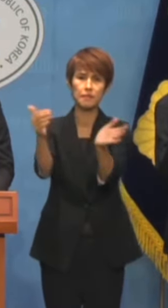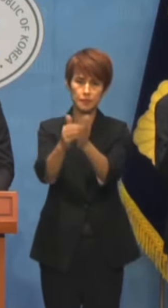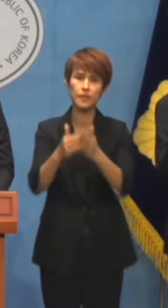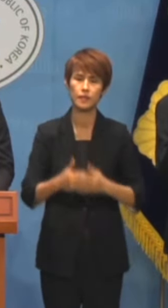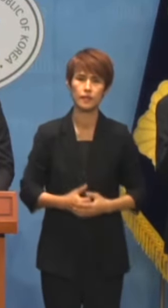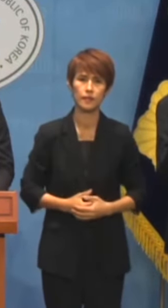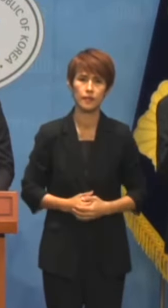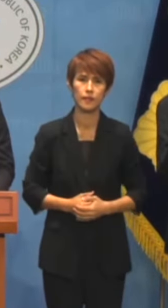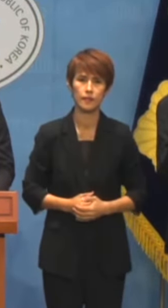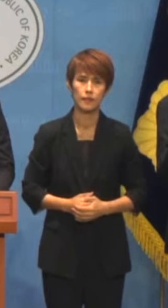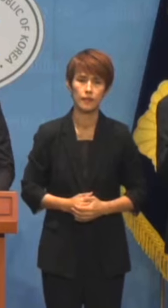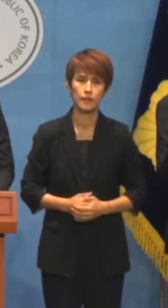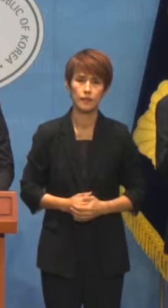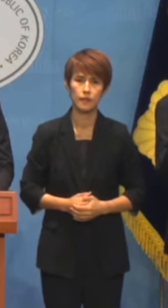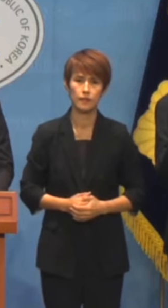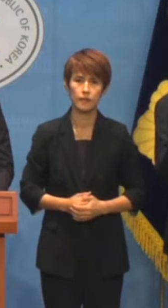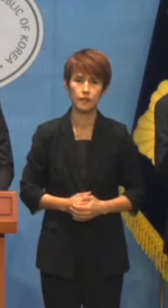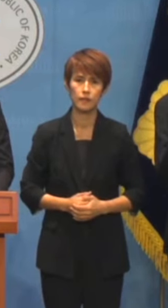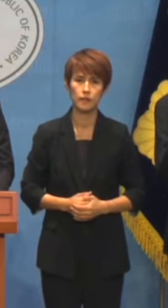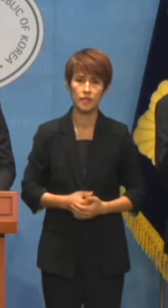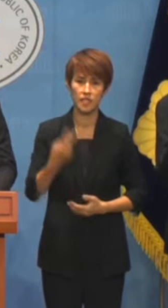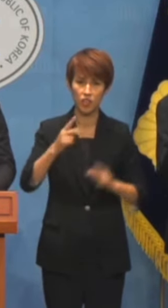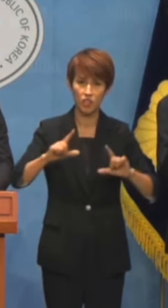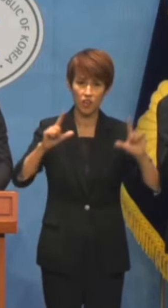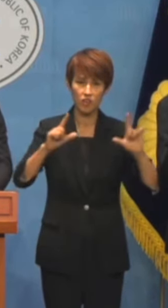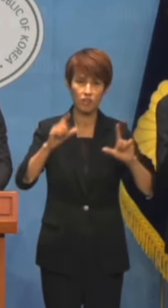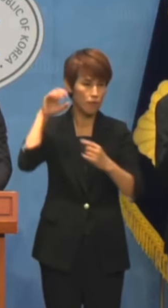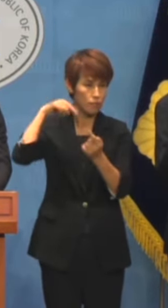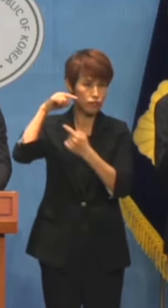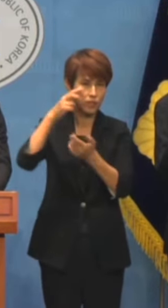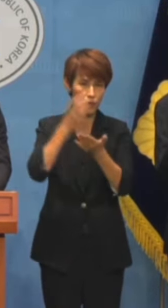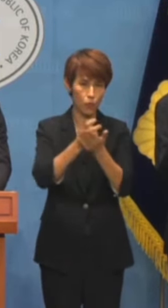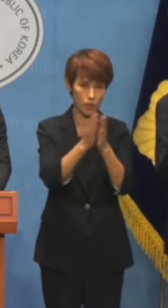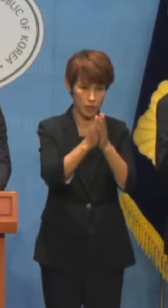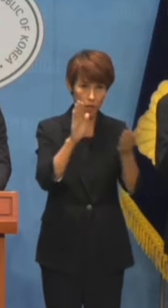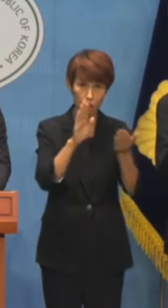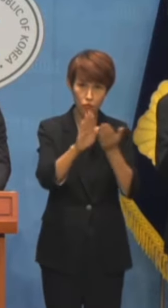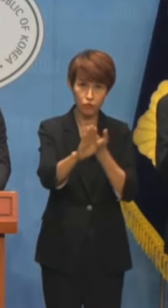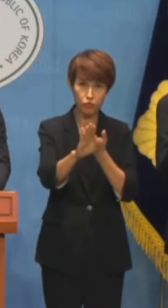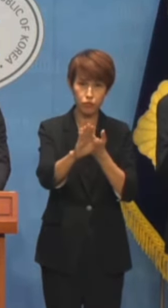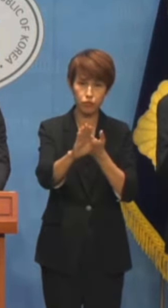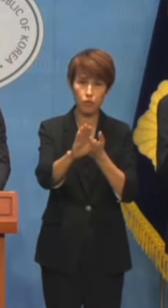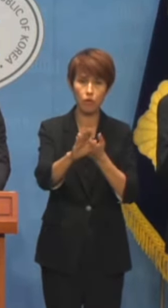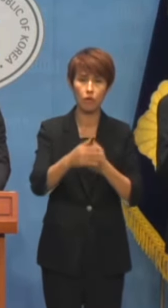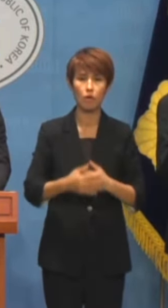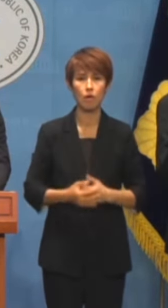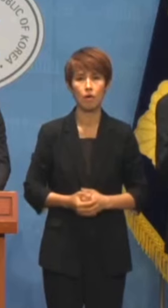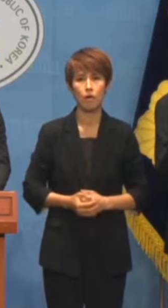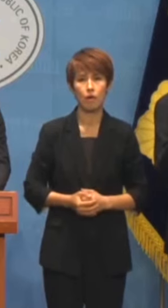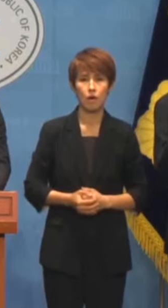위원장으로 임명 강행했다. 2000년 인사청문회 제도가 도입된 이후 말로 표현이 힘들